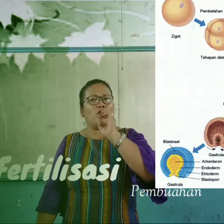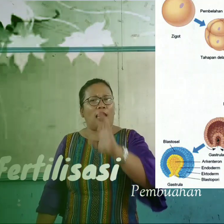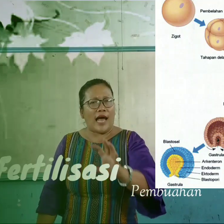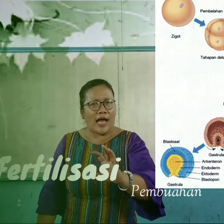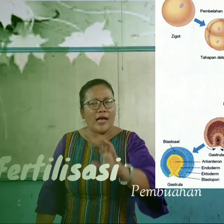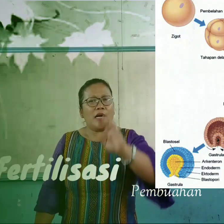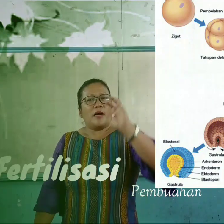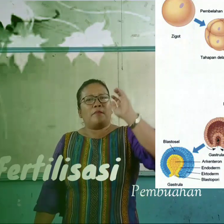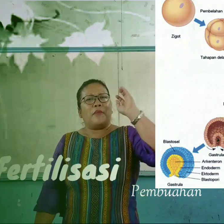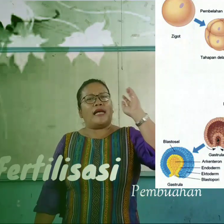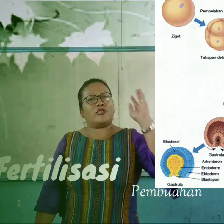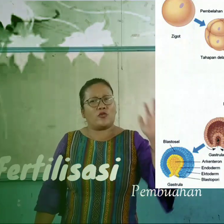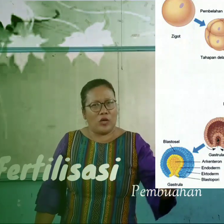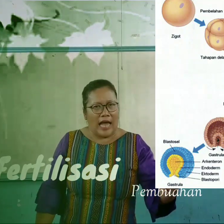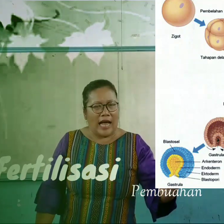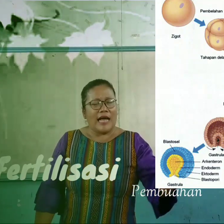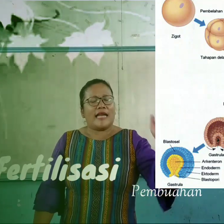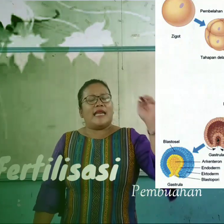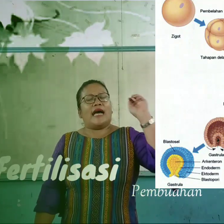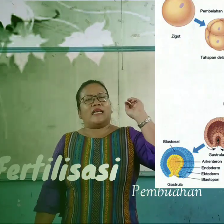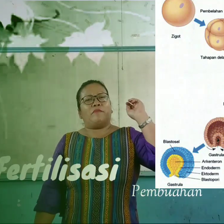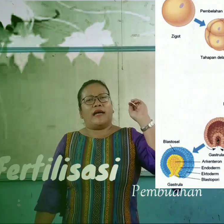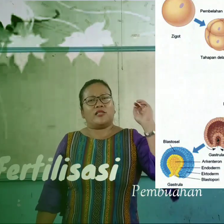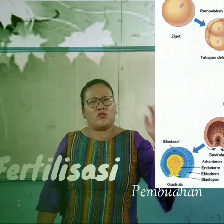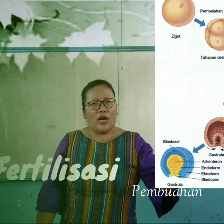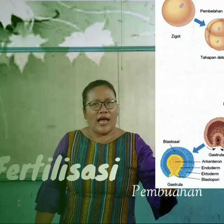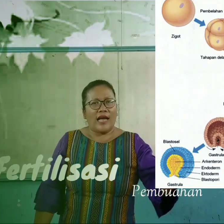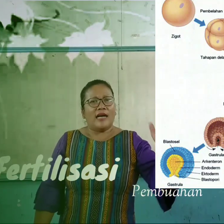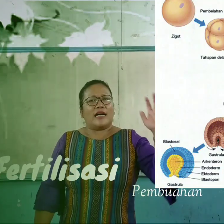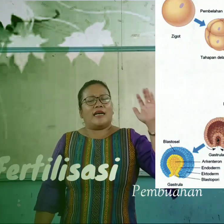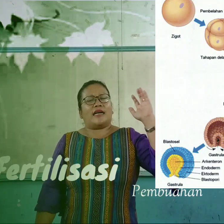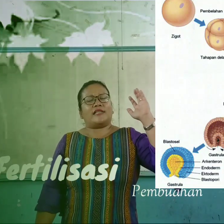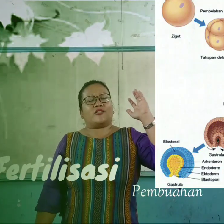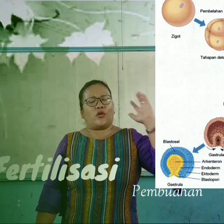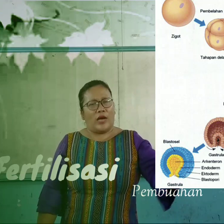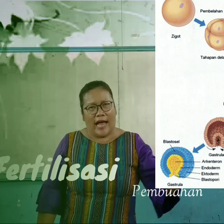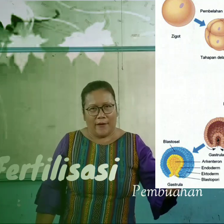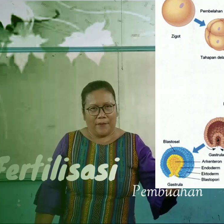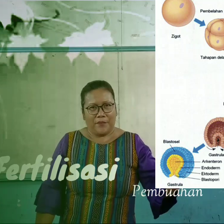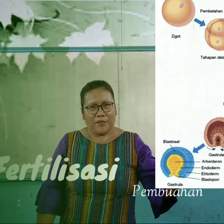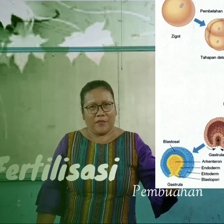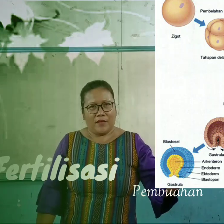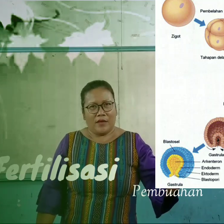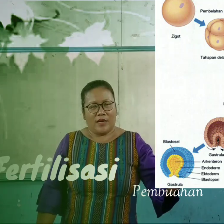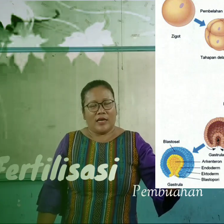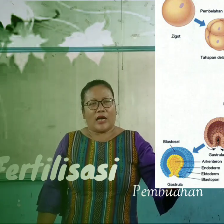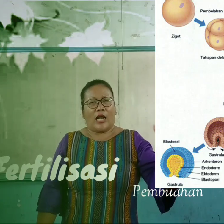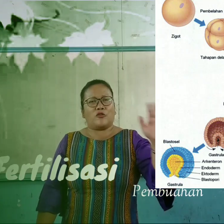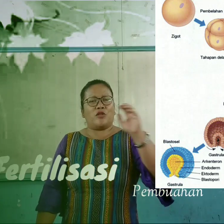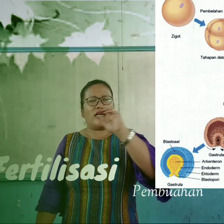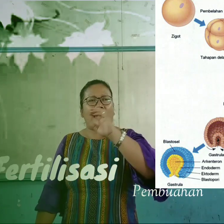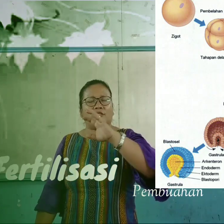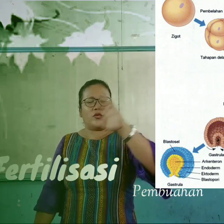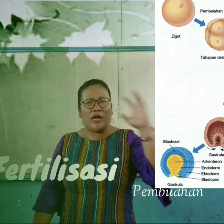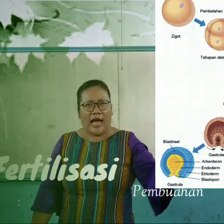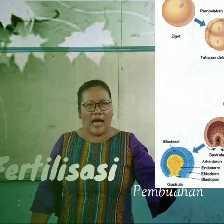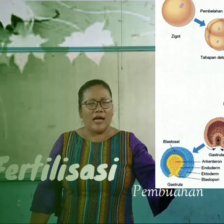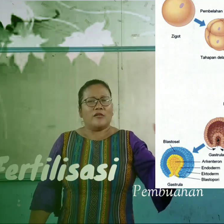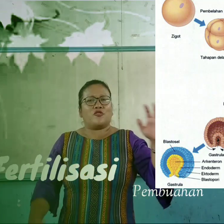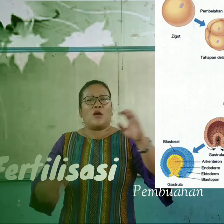morula, blastula. Dari blastula ke gastrula. Kalau sudah gastrula, sudah